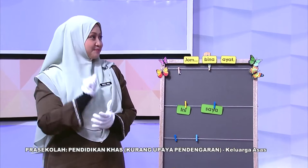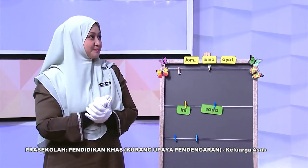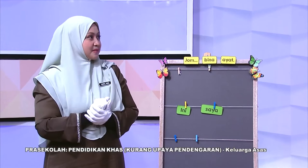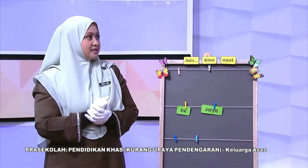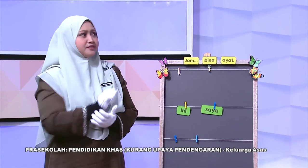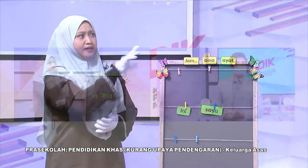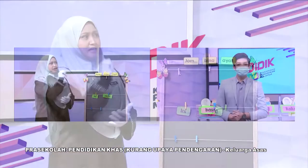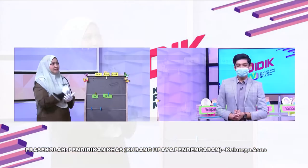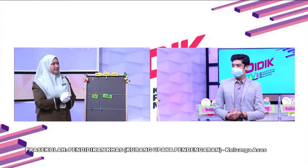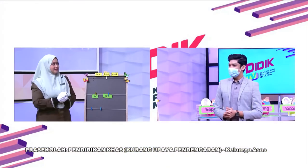baik